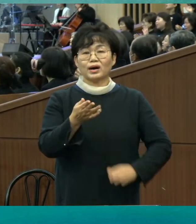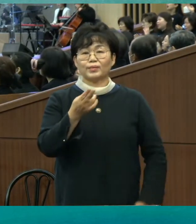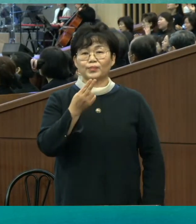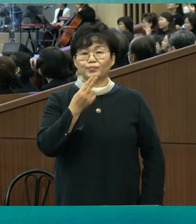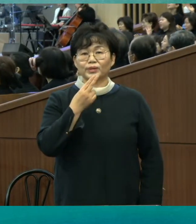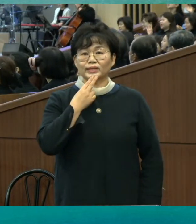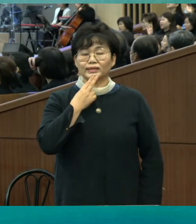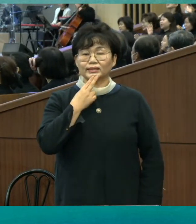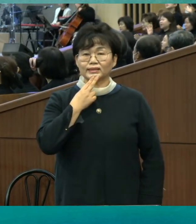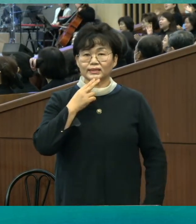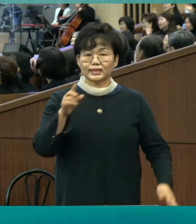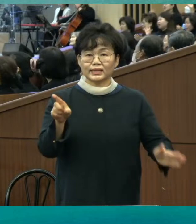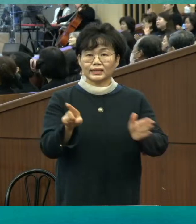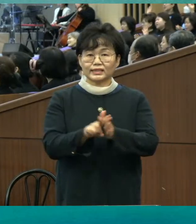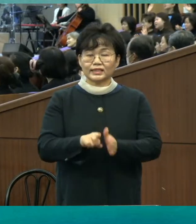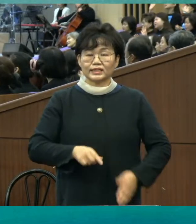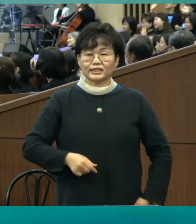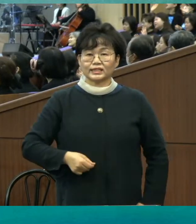변함없는